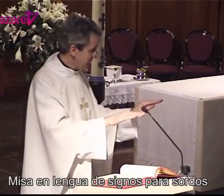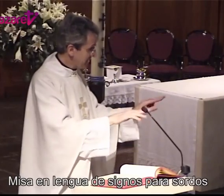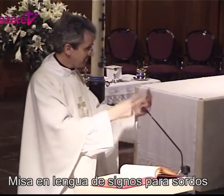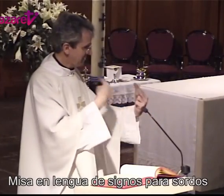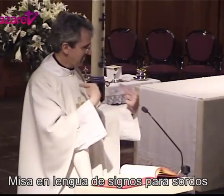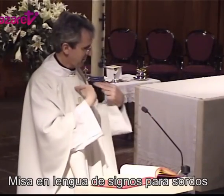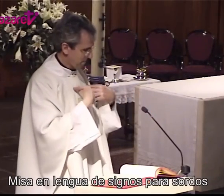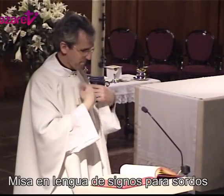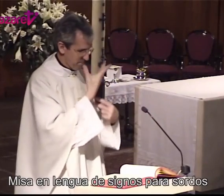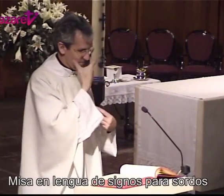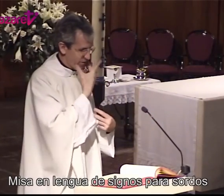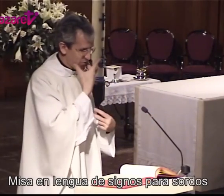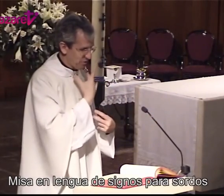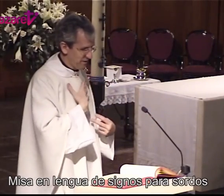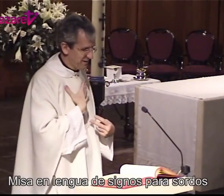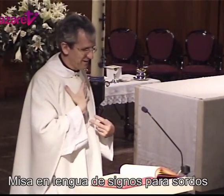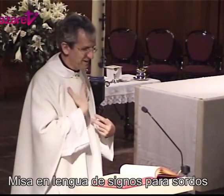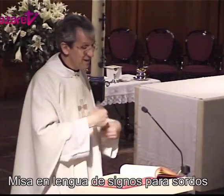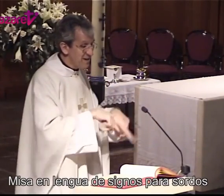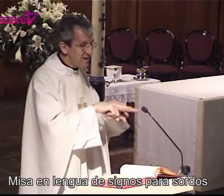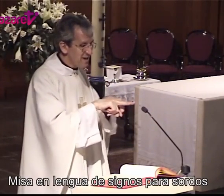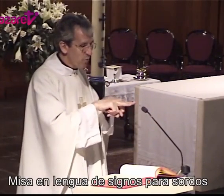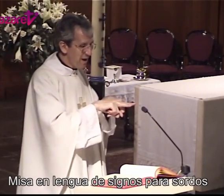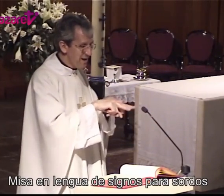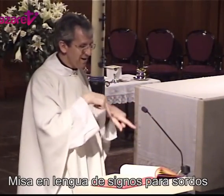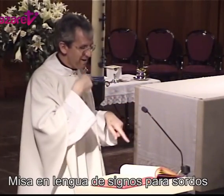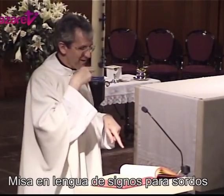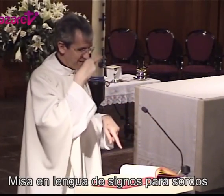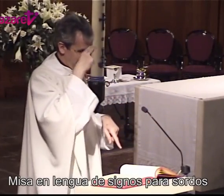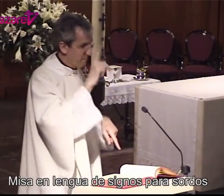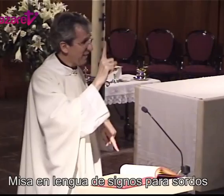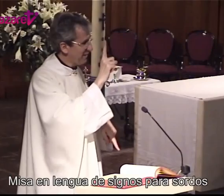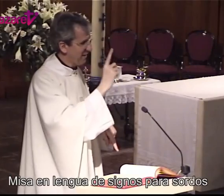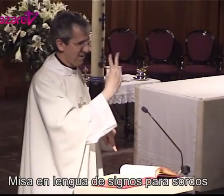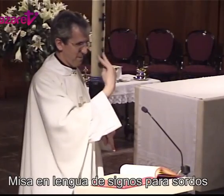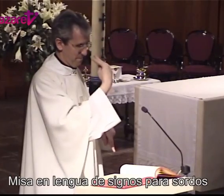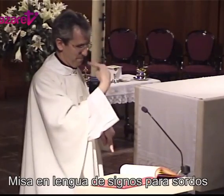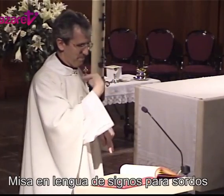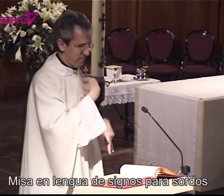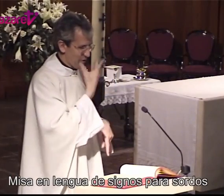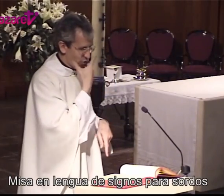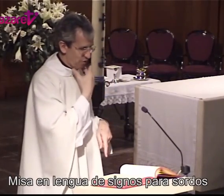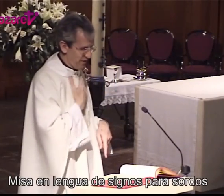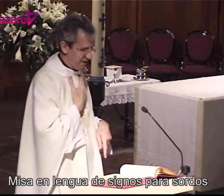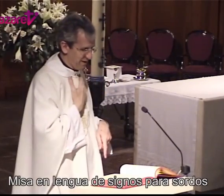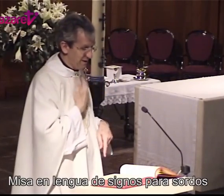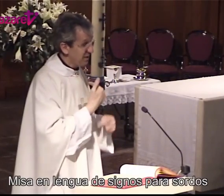mías me conocen, igual que el Padre me conoce y